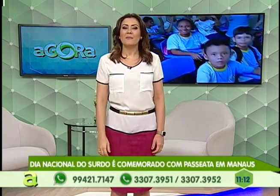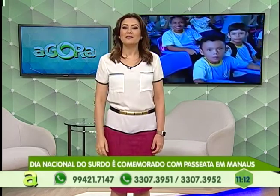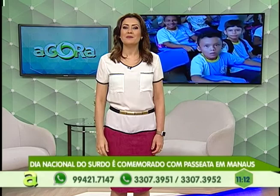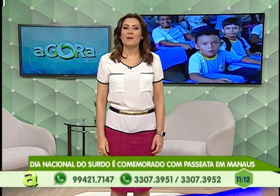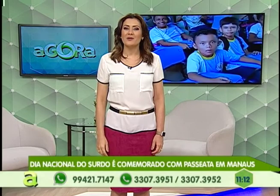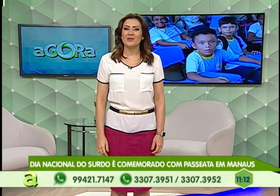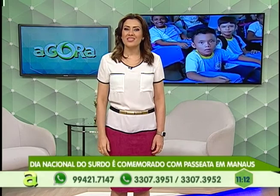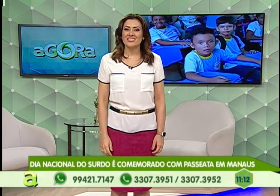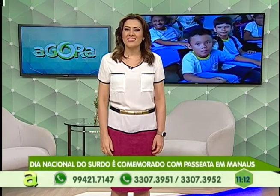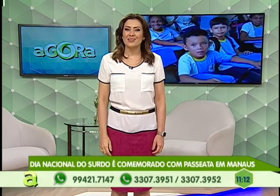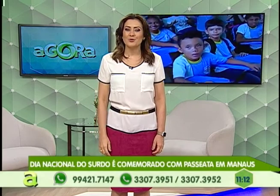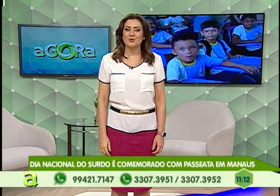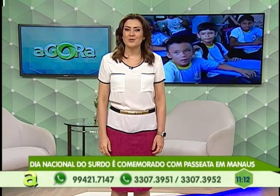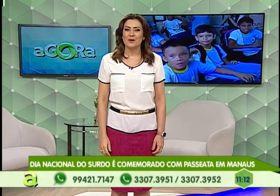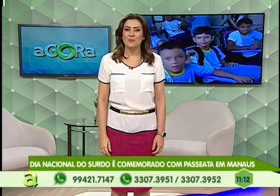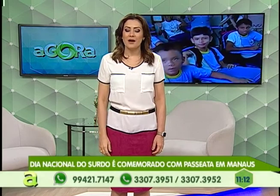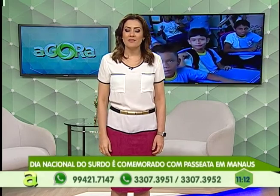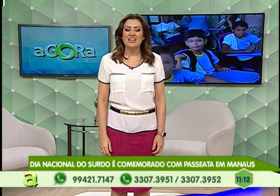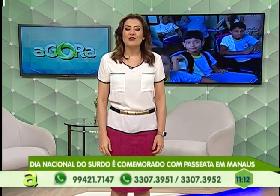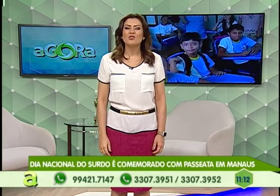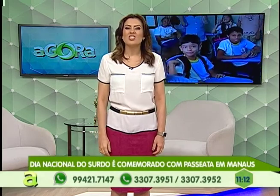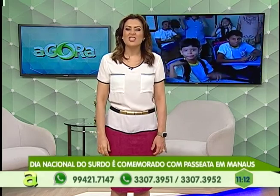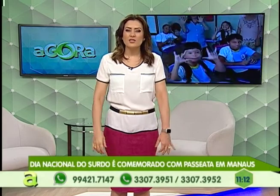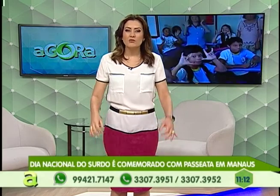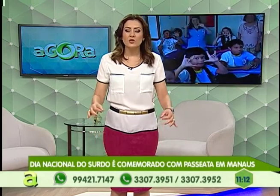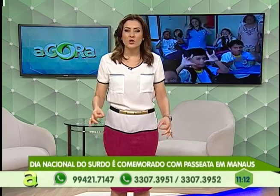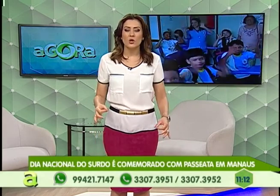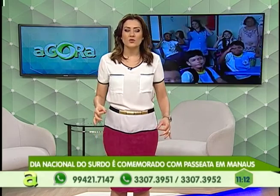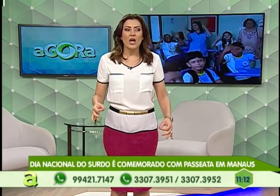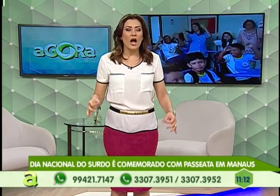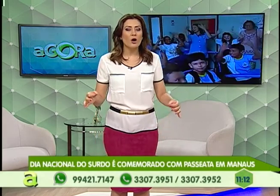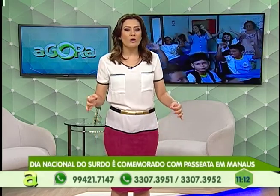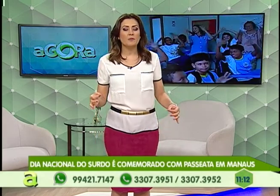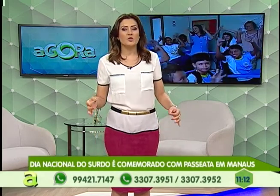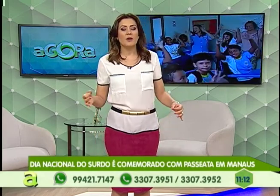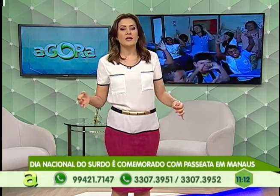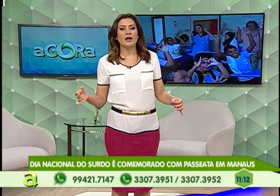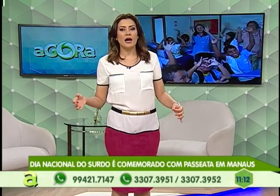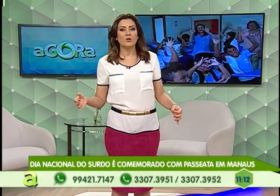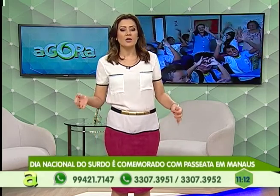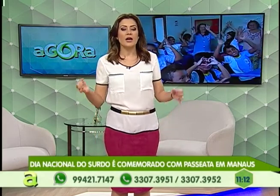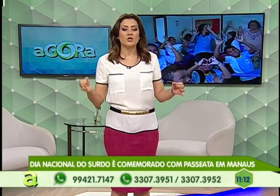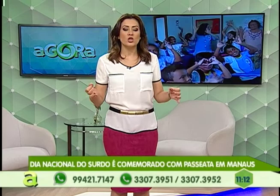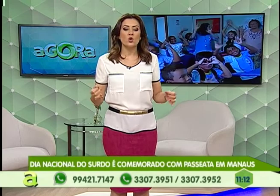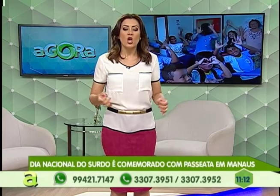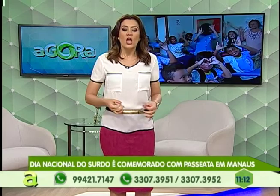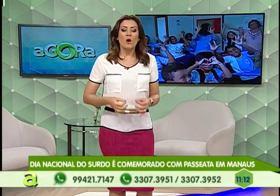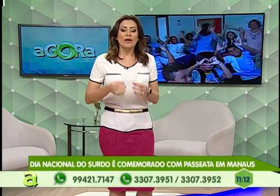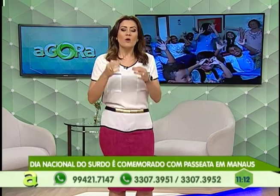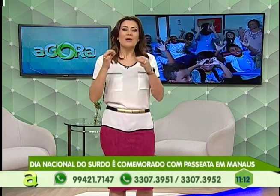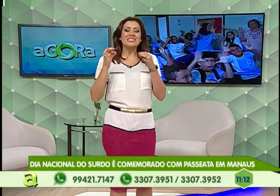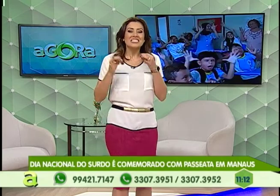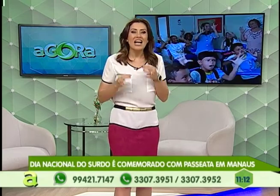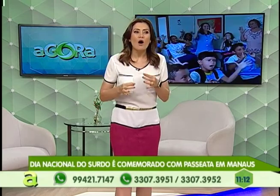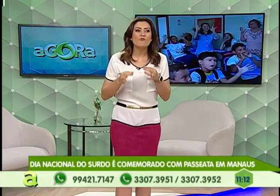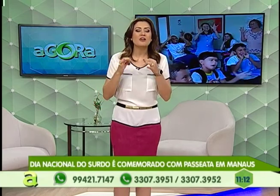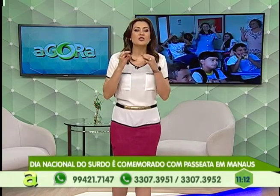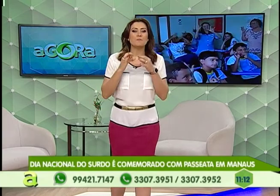participado aqui dessa entrada do Juscelio Paiva, vocês já são vitoriosos. Agora eu quero pedir para o Ricardo, o Ricardinho, eu quero uma salva de